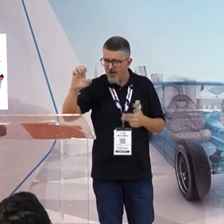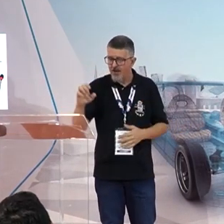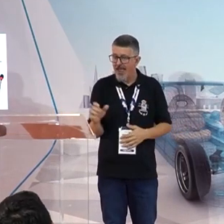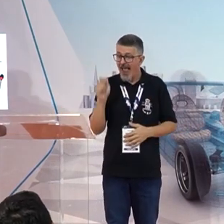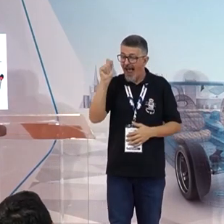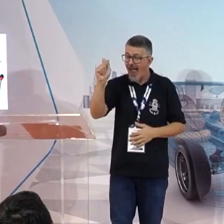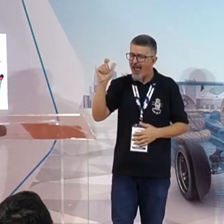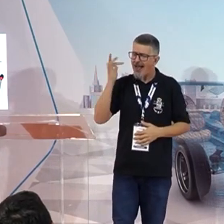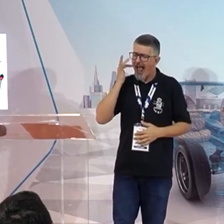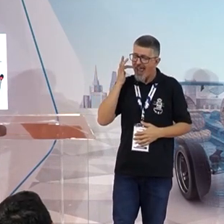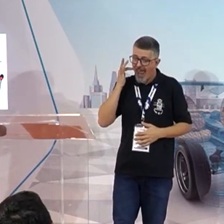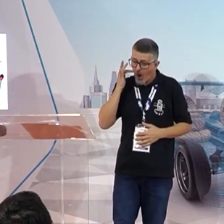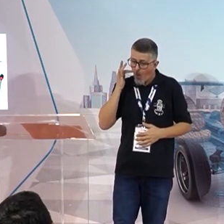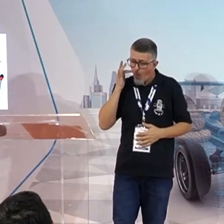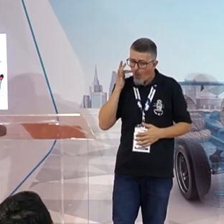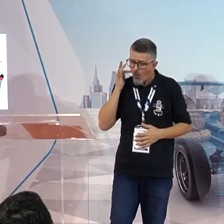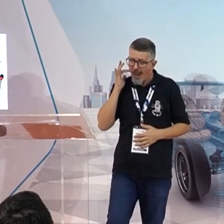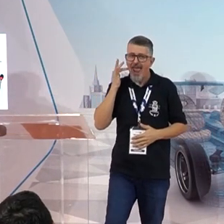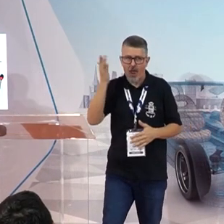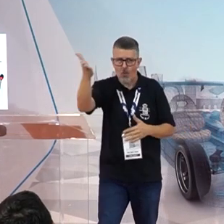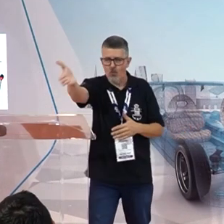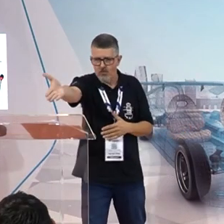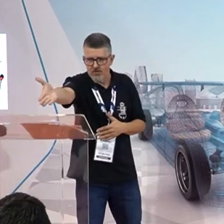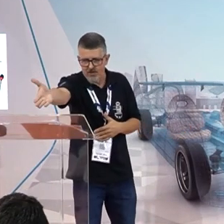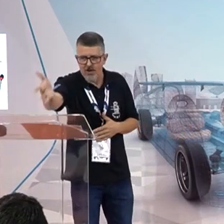Assim que o surdo tiver essa, a Raquel,